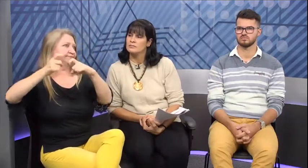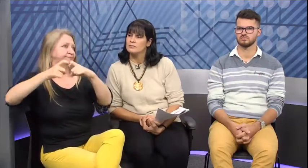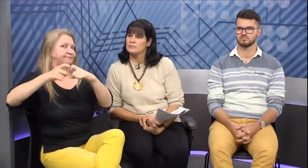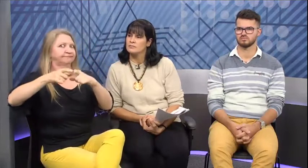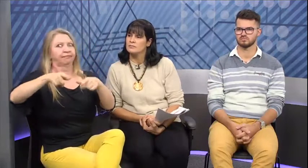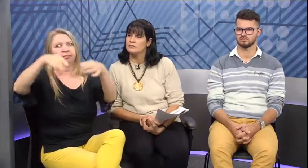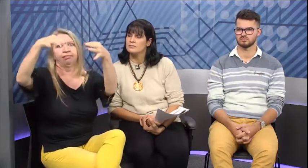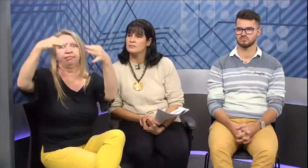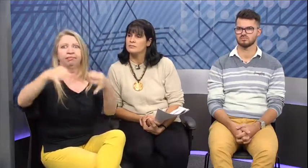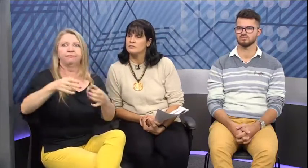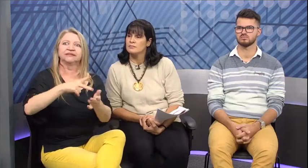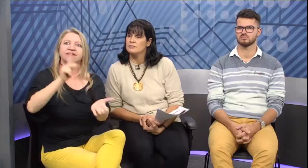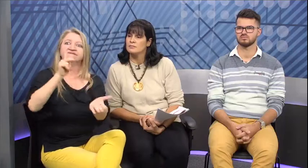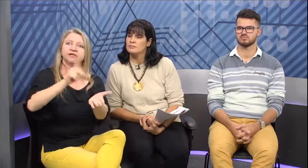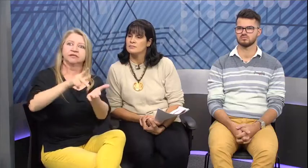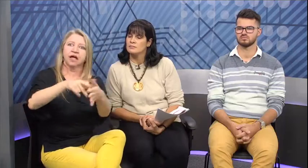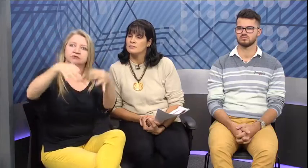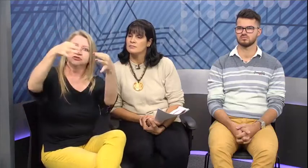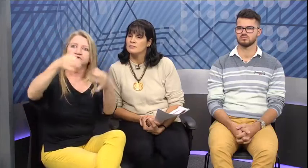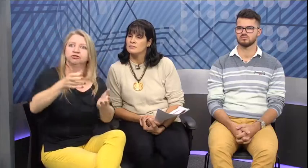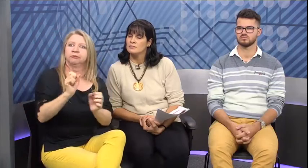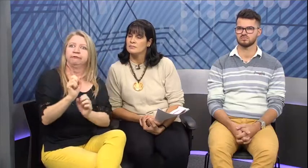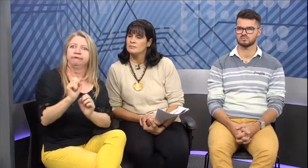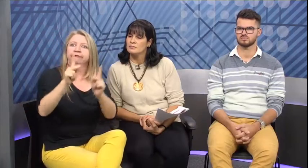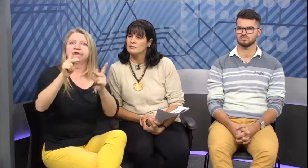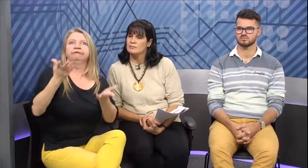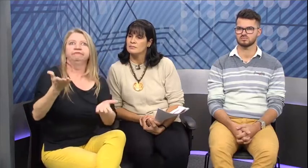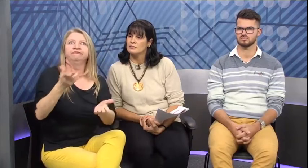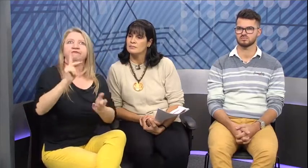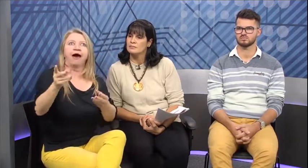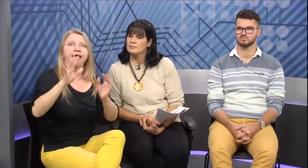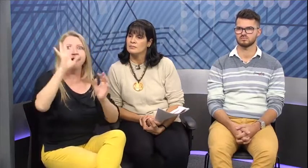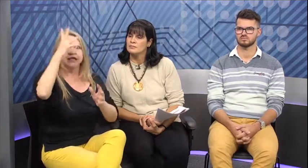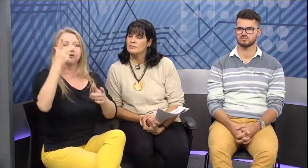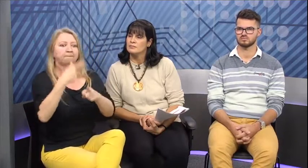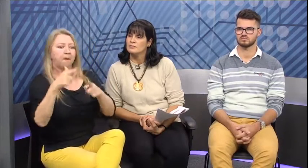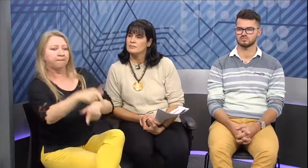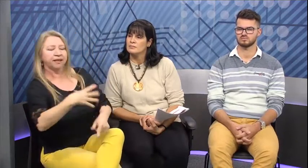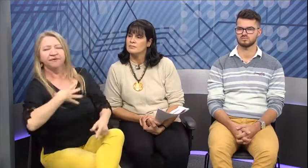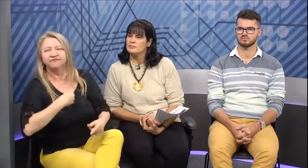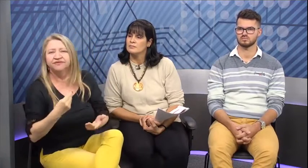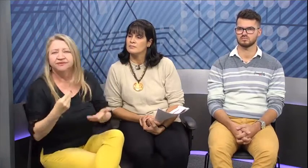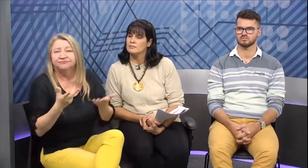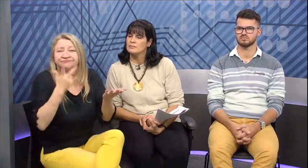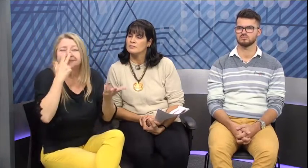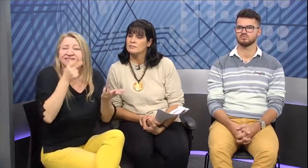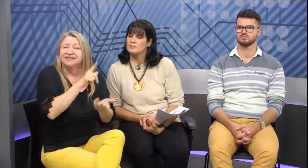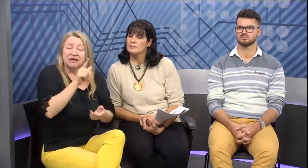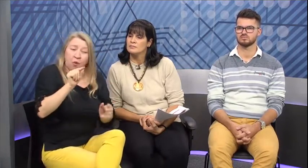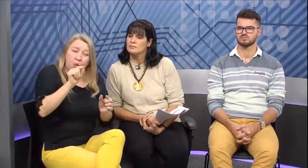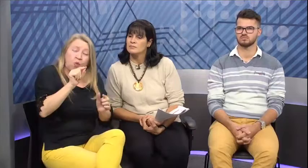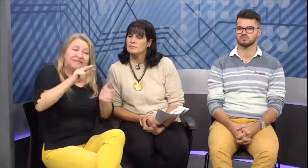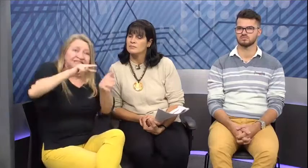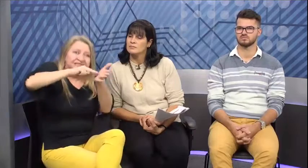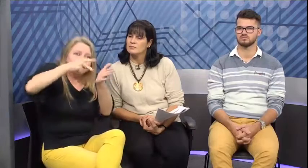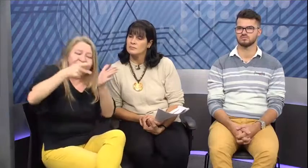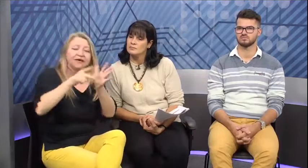comunidade e acreditam muito mais na voz médica, né, do que na própria comunidade, achando que o médico, a medicina medicina vai resolver